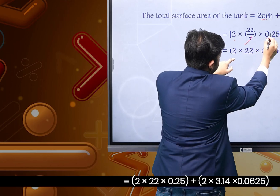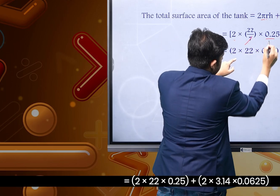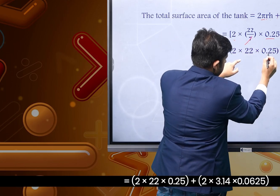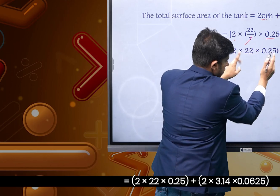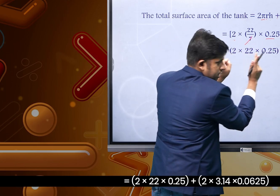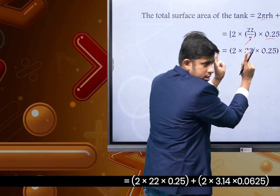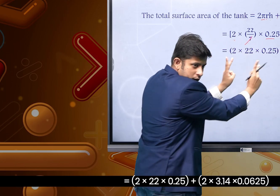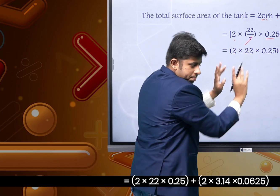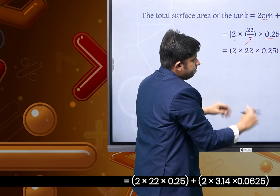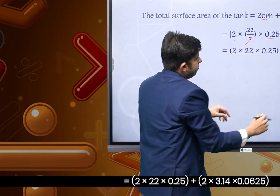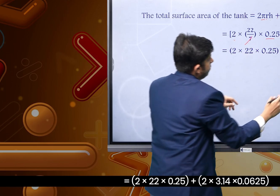0.0625.